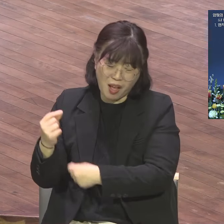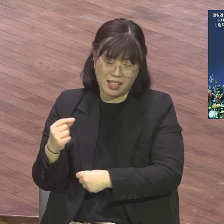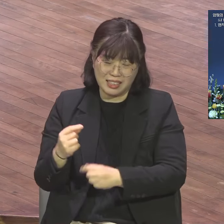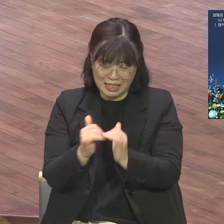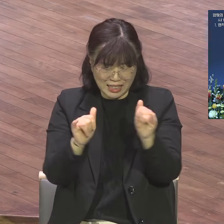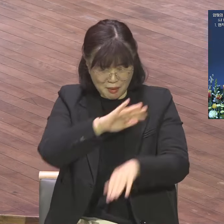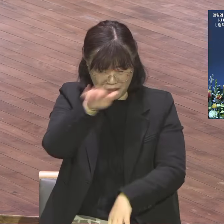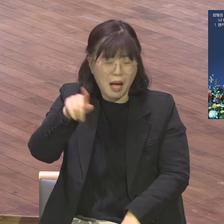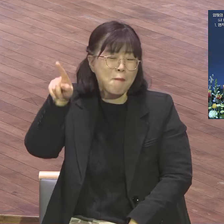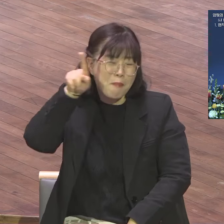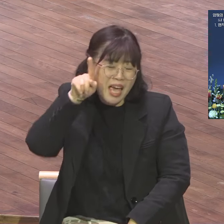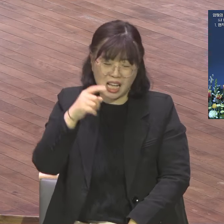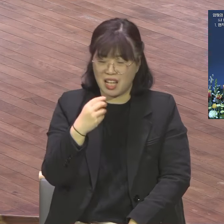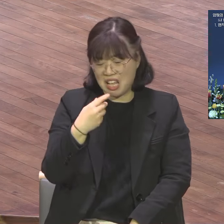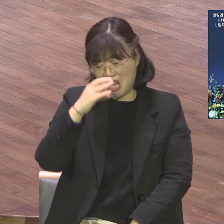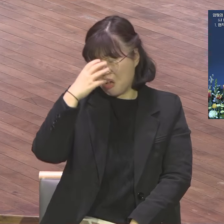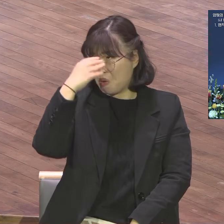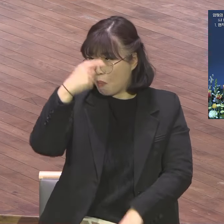해도